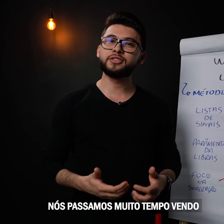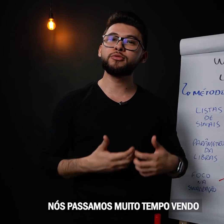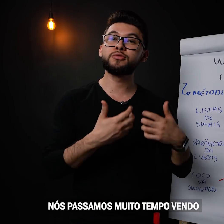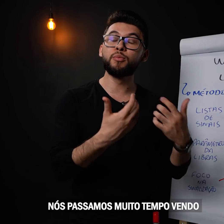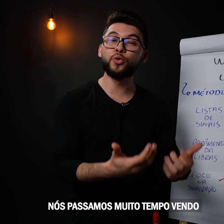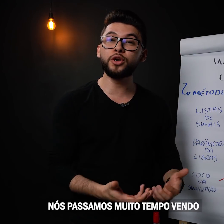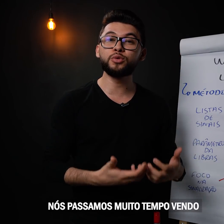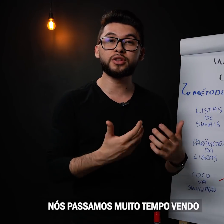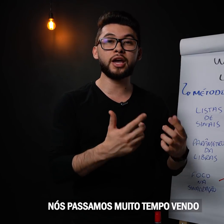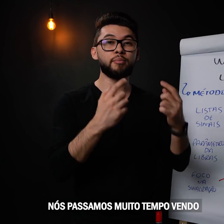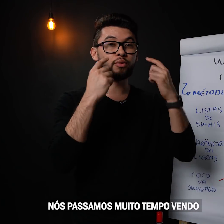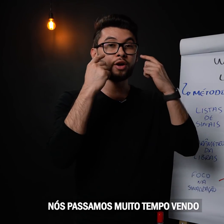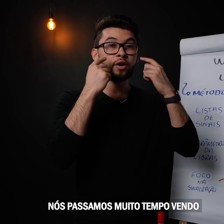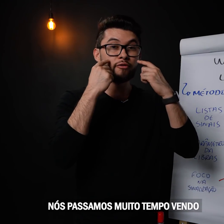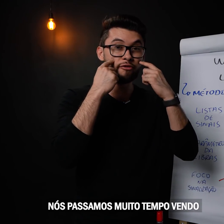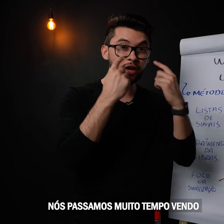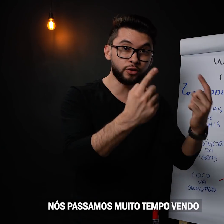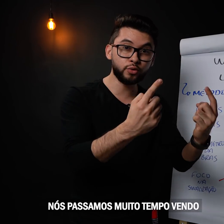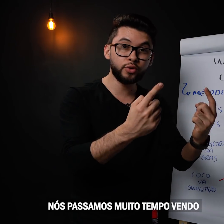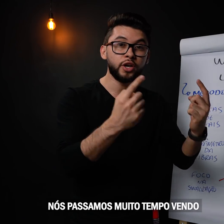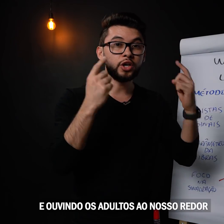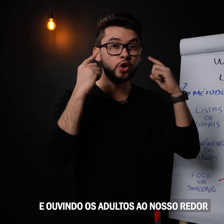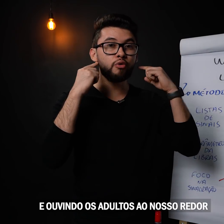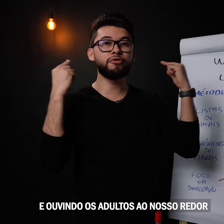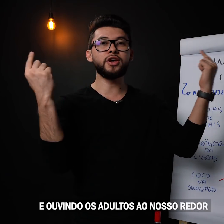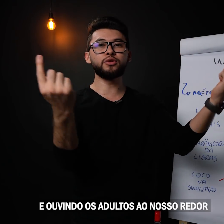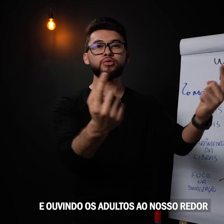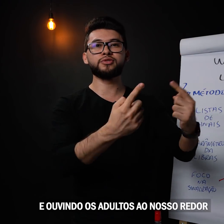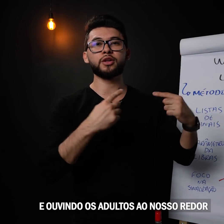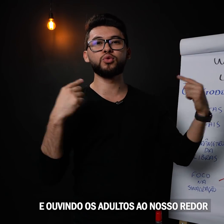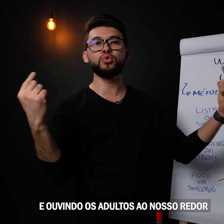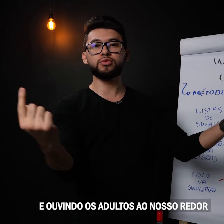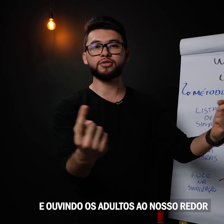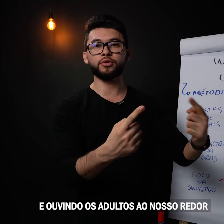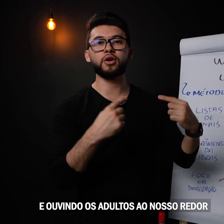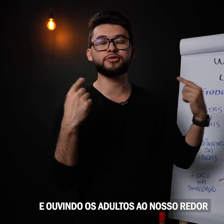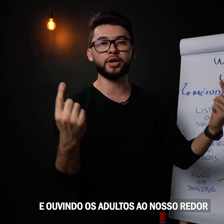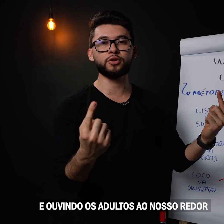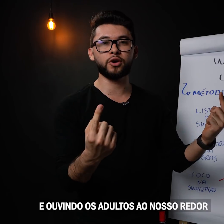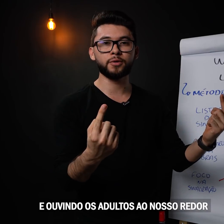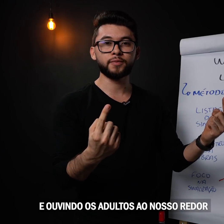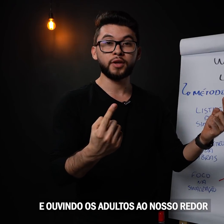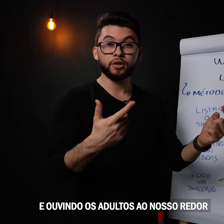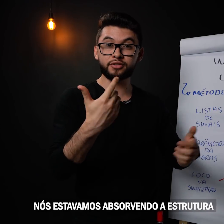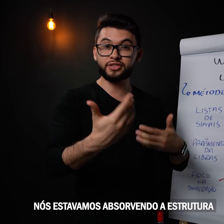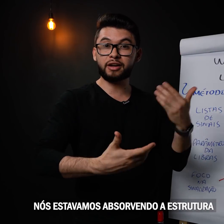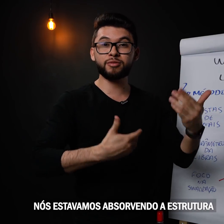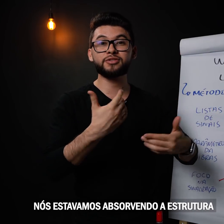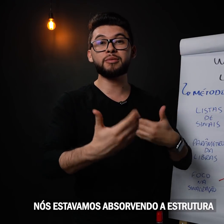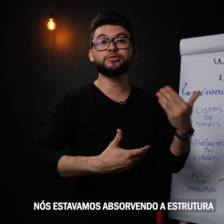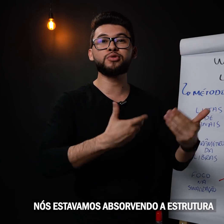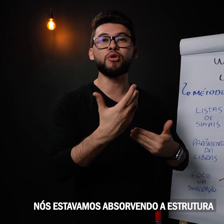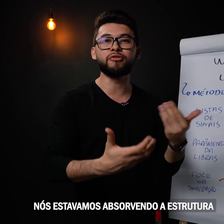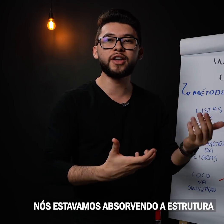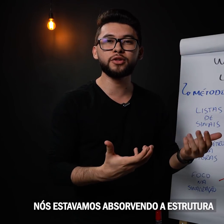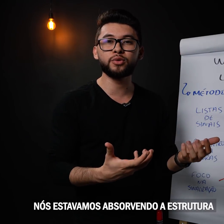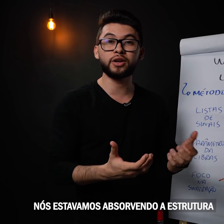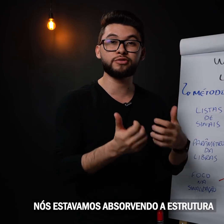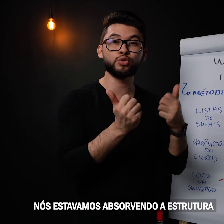passamos muito tempo vendo e ouvindo os adultos ao nosso redor. Nós estávamos absorvendo a